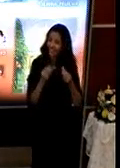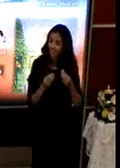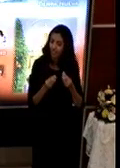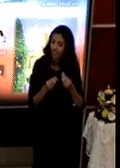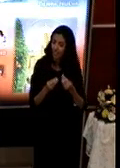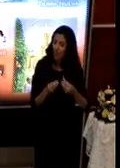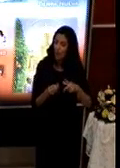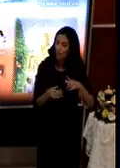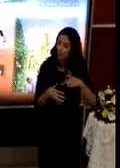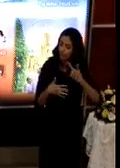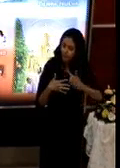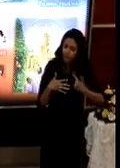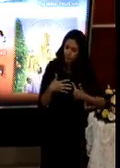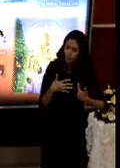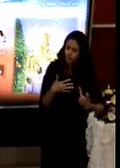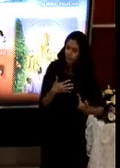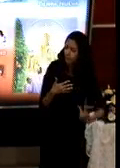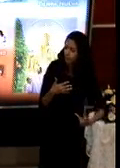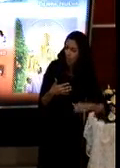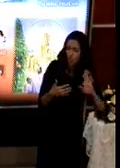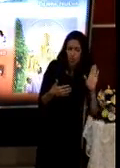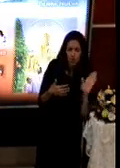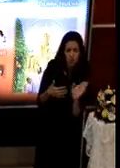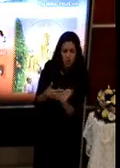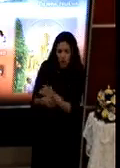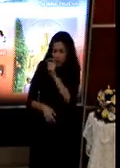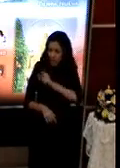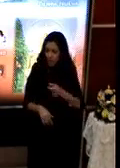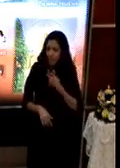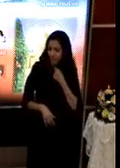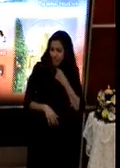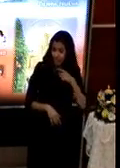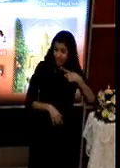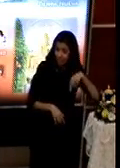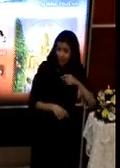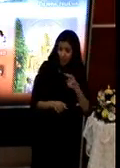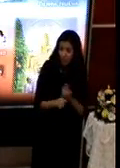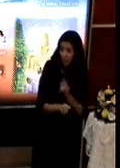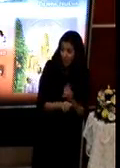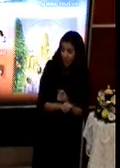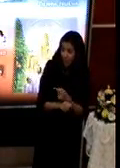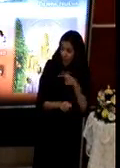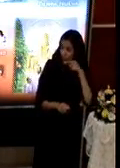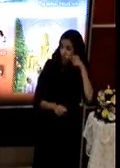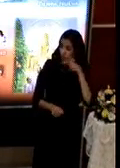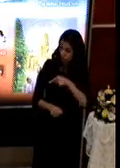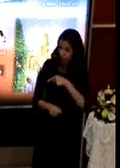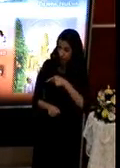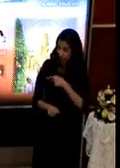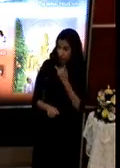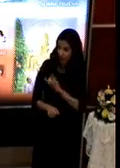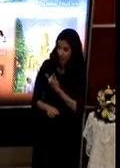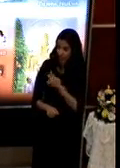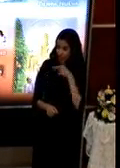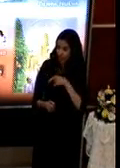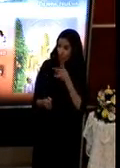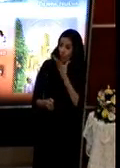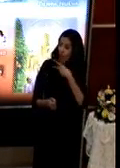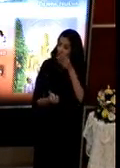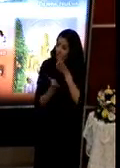otras palabras, lo que todos anhelan y no lo consiguen, vas a conseguir si decidís ser fiel a